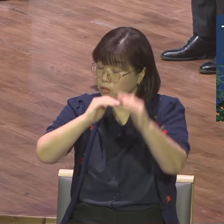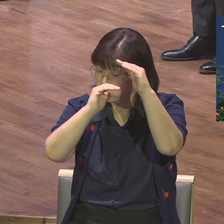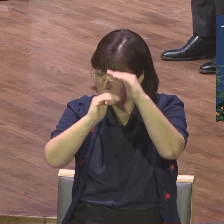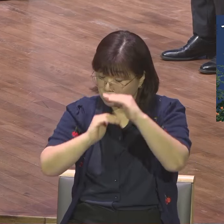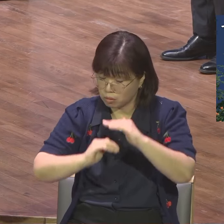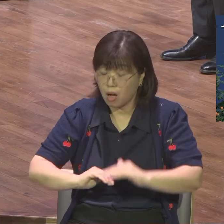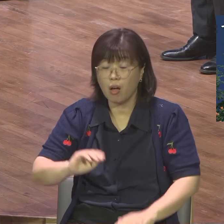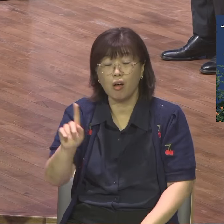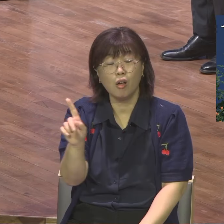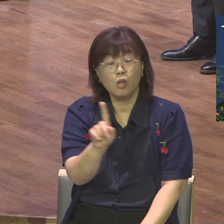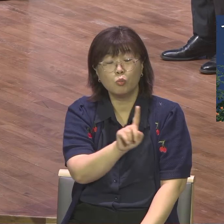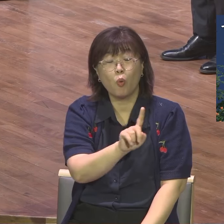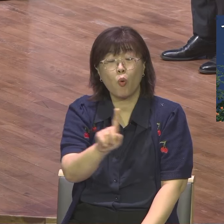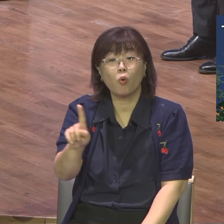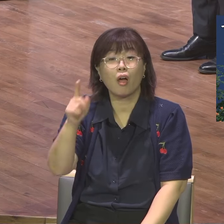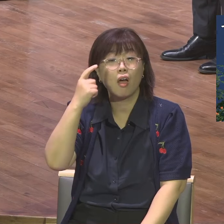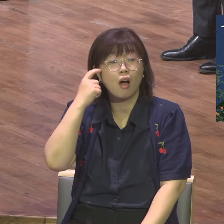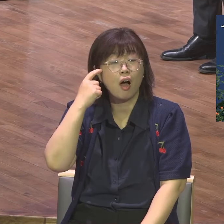무엇을